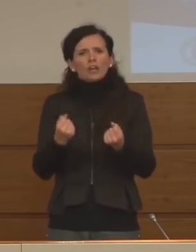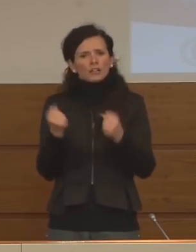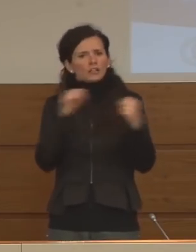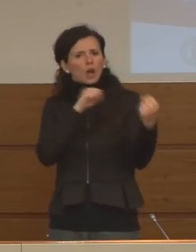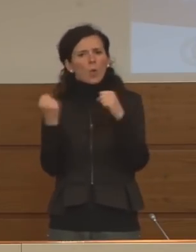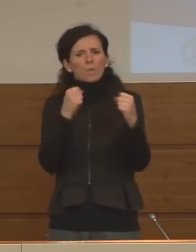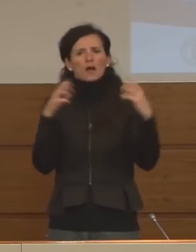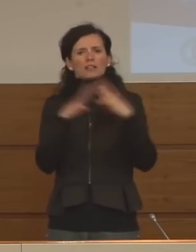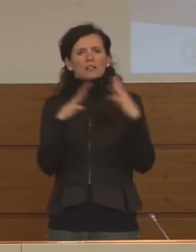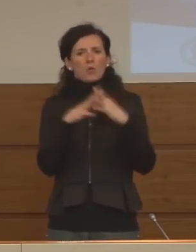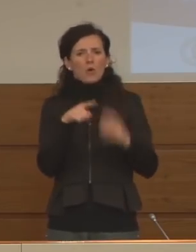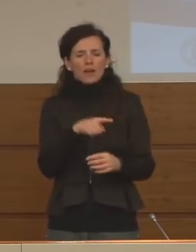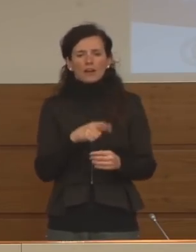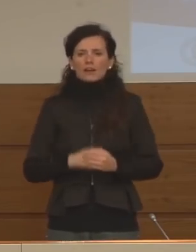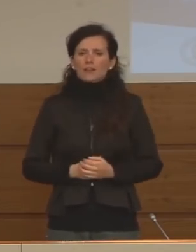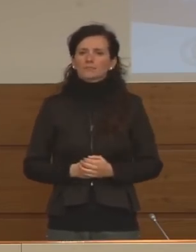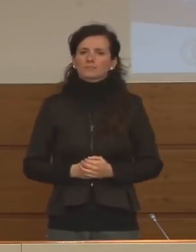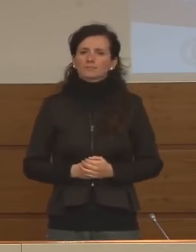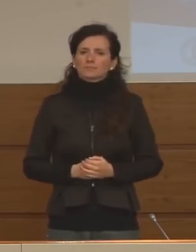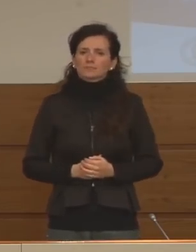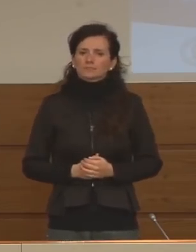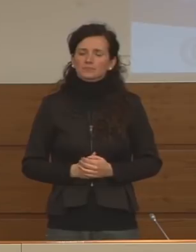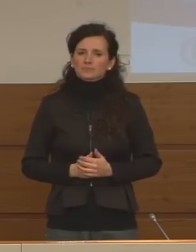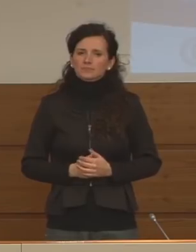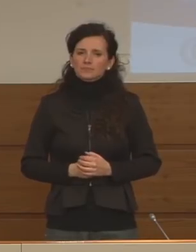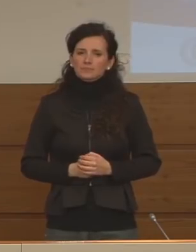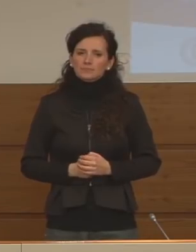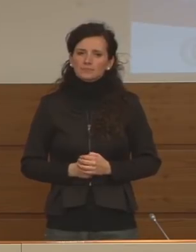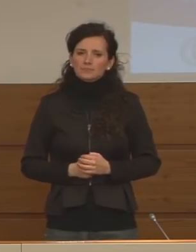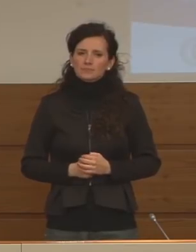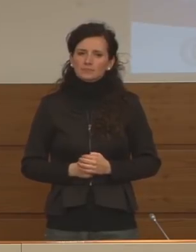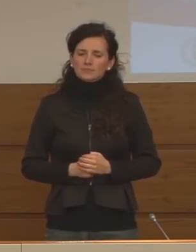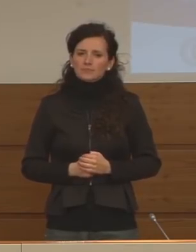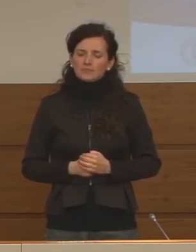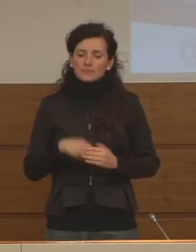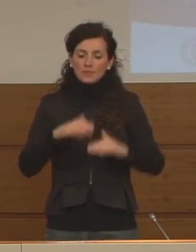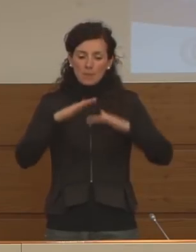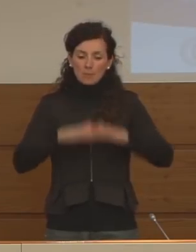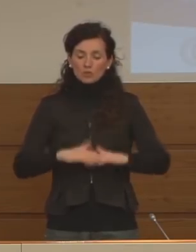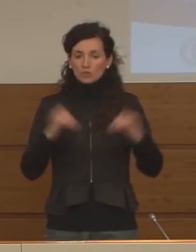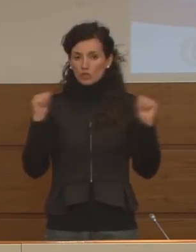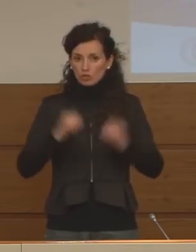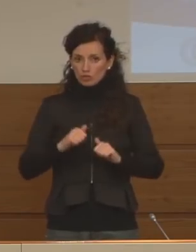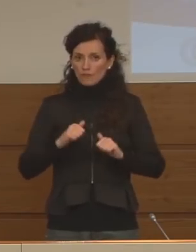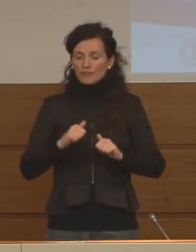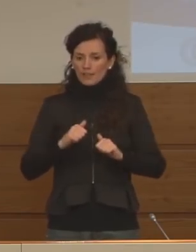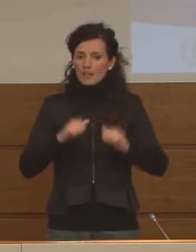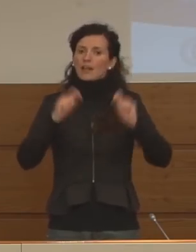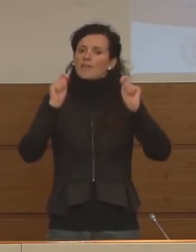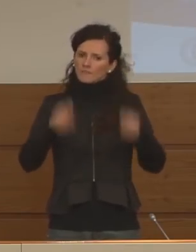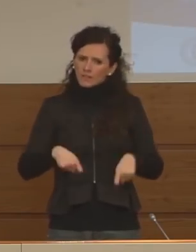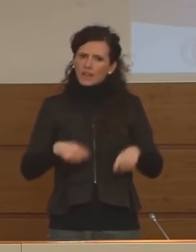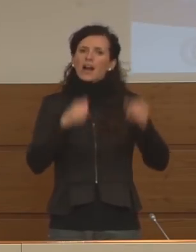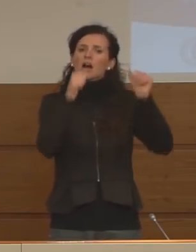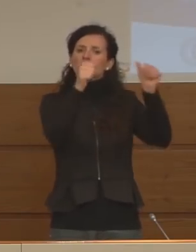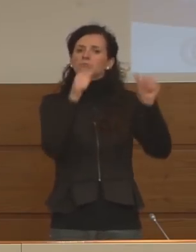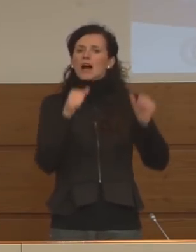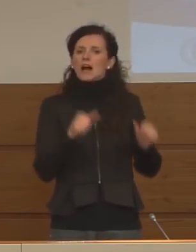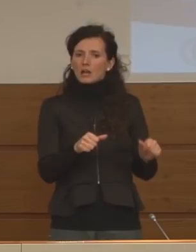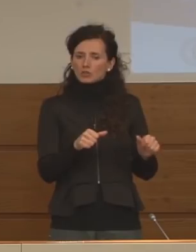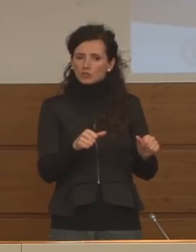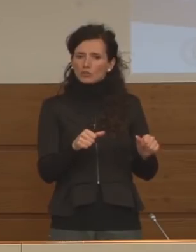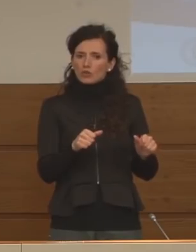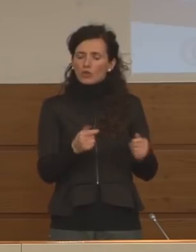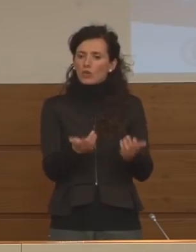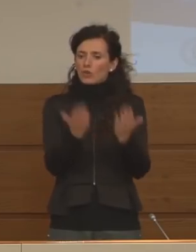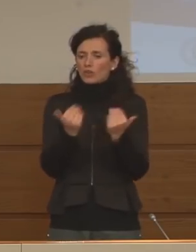è partito dalla protezione civile il bando per acquisire anche la disponibilità di